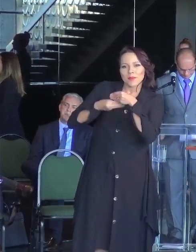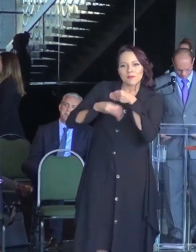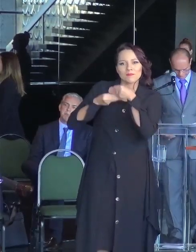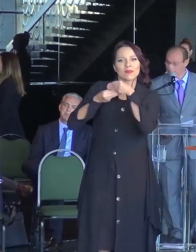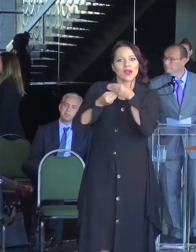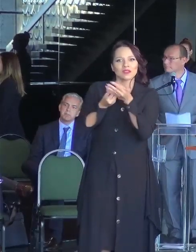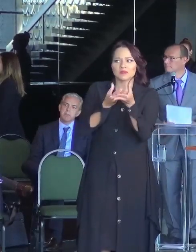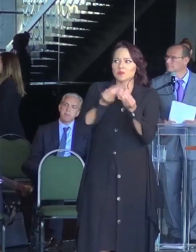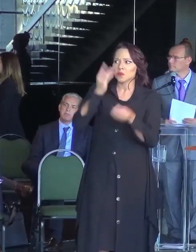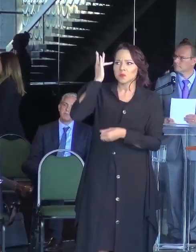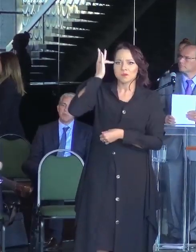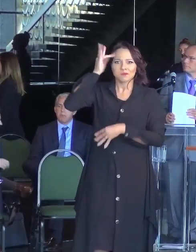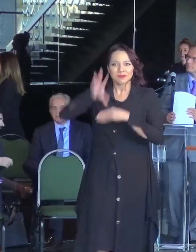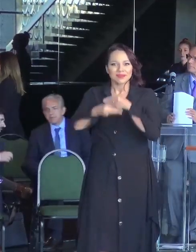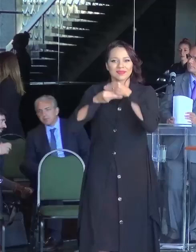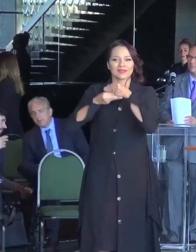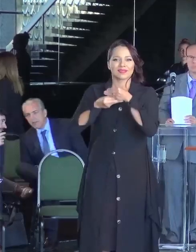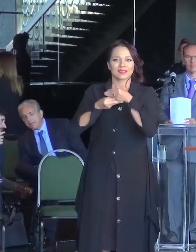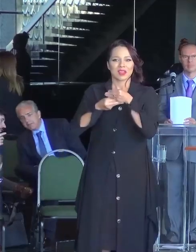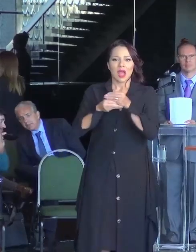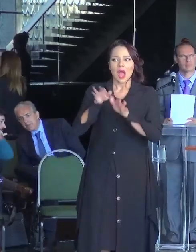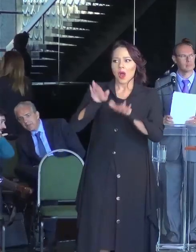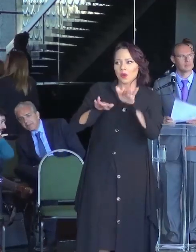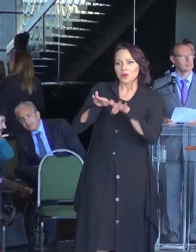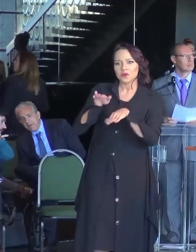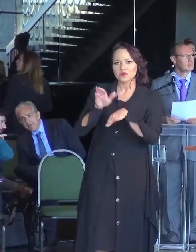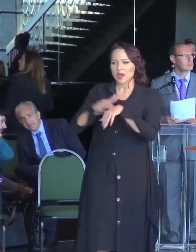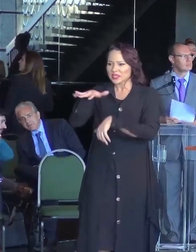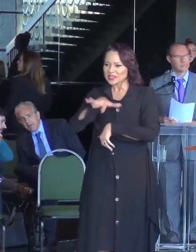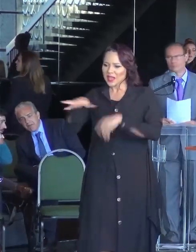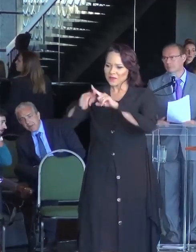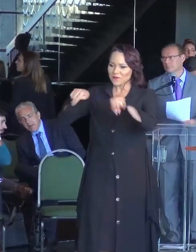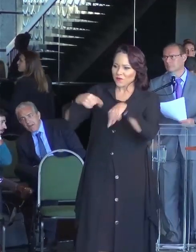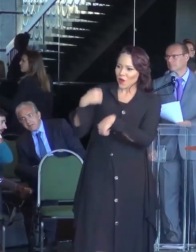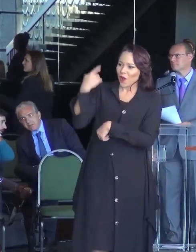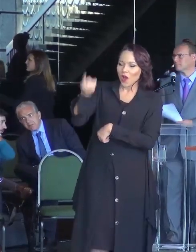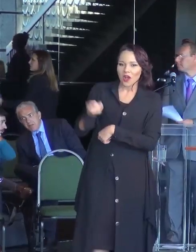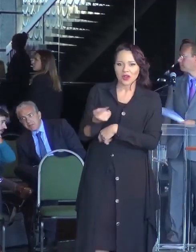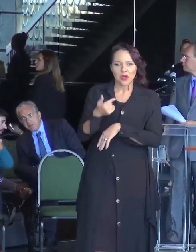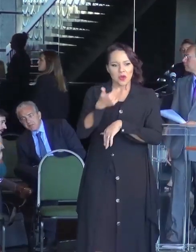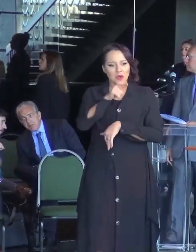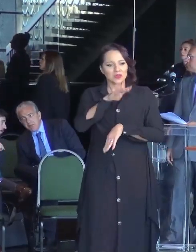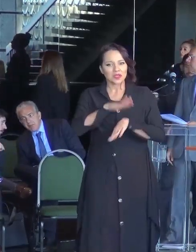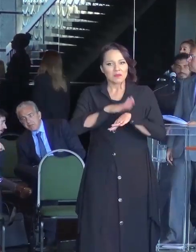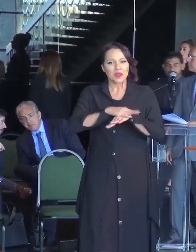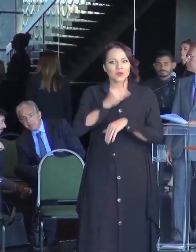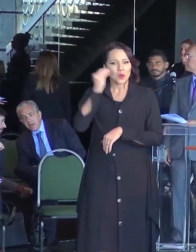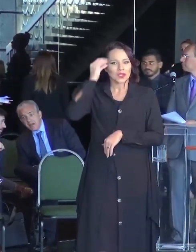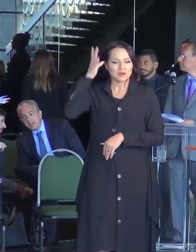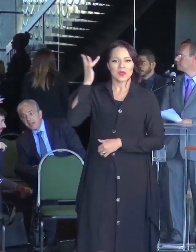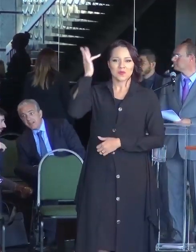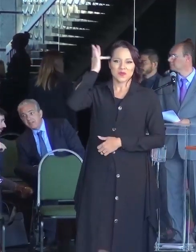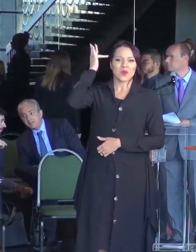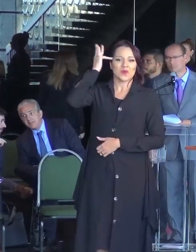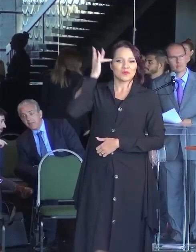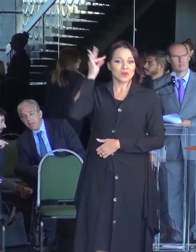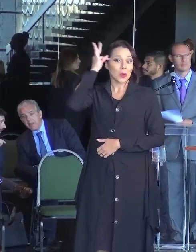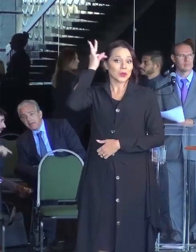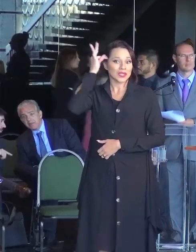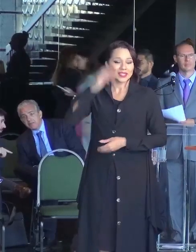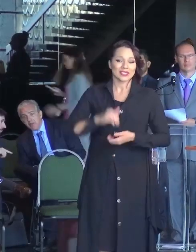que sabe, cada pessoa, uns mais em campo, outros mais teóricos. Eu, particularmente, penso